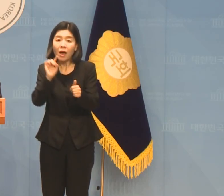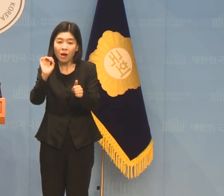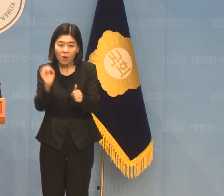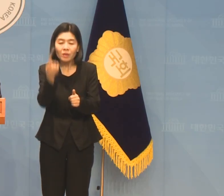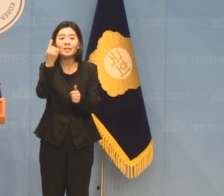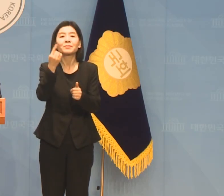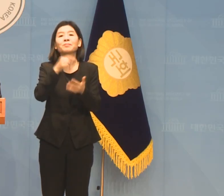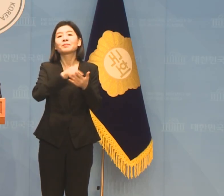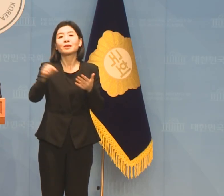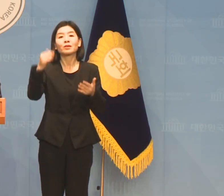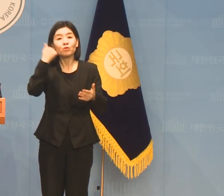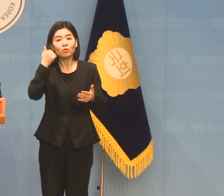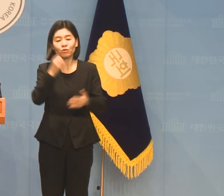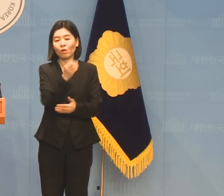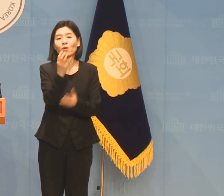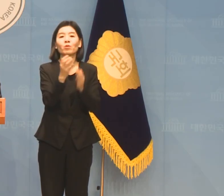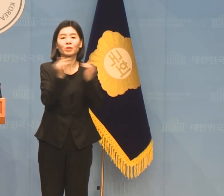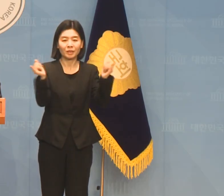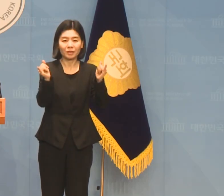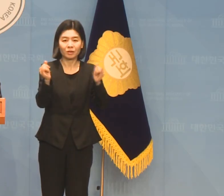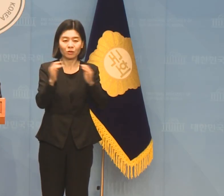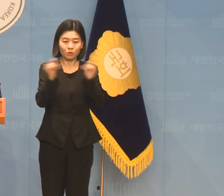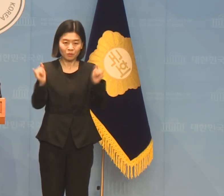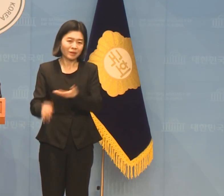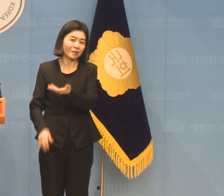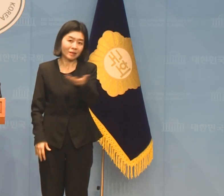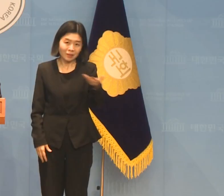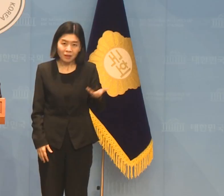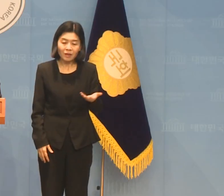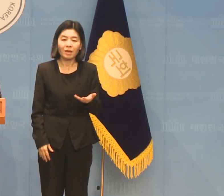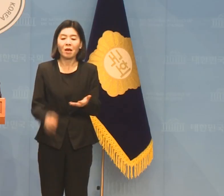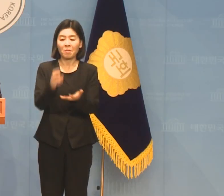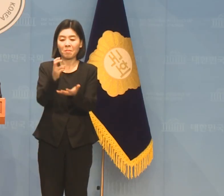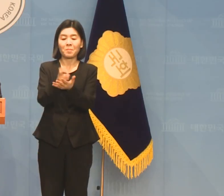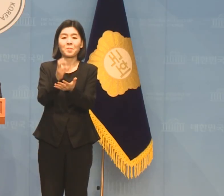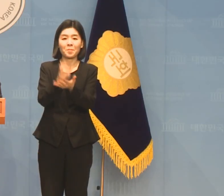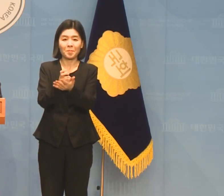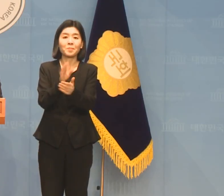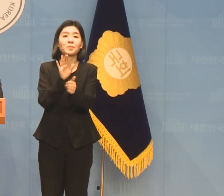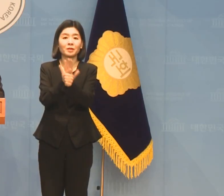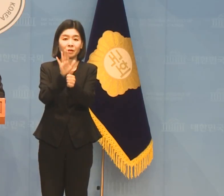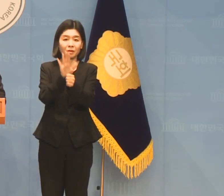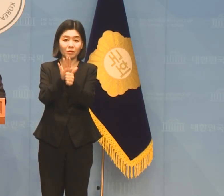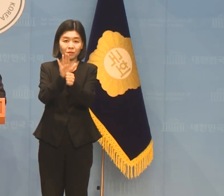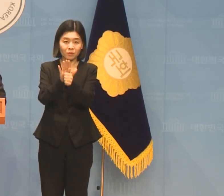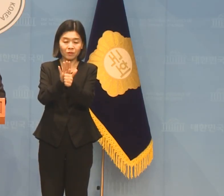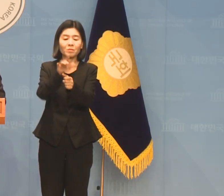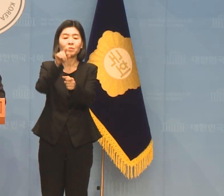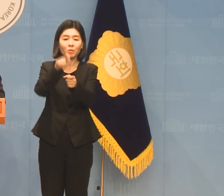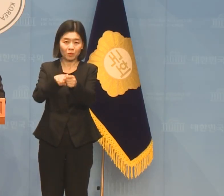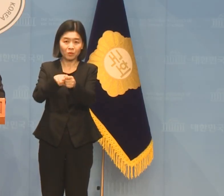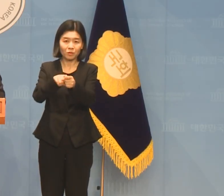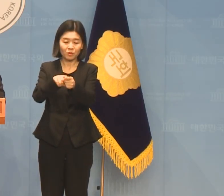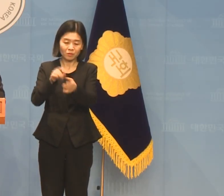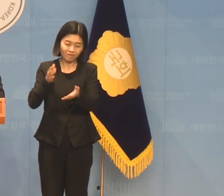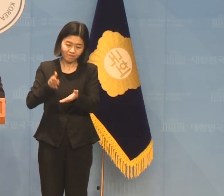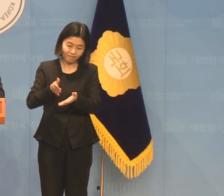언론인과 일반 국민들을 대상으로 법률 지원을 제공하는 전용